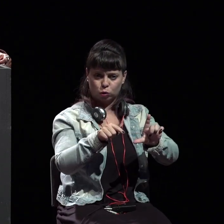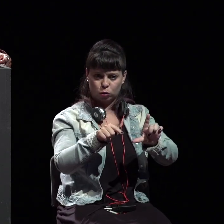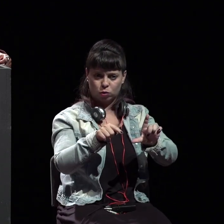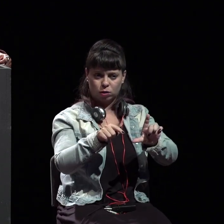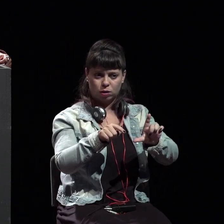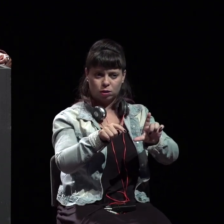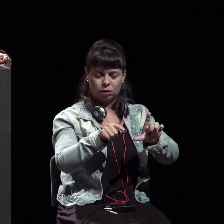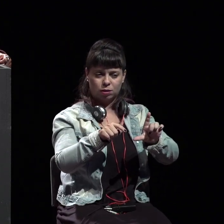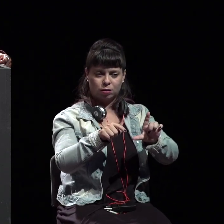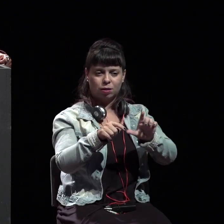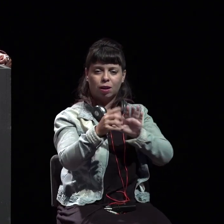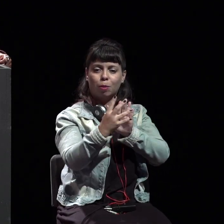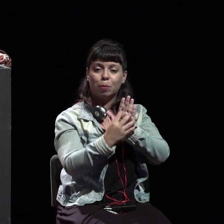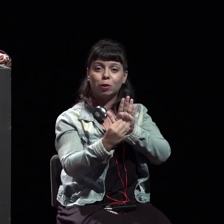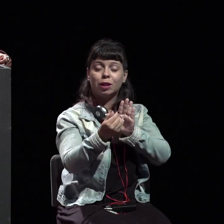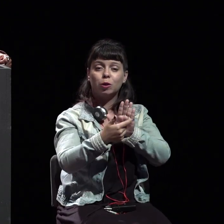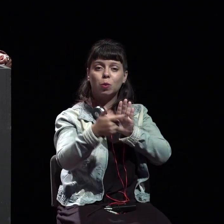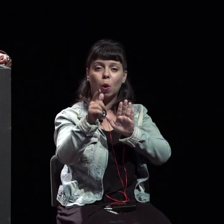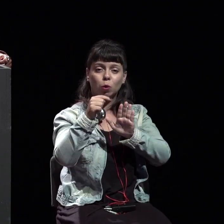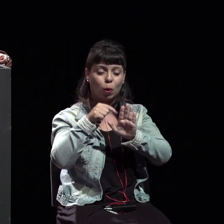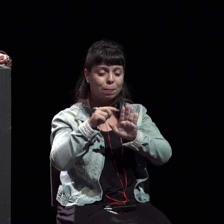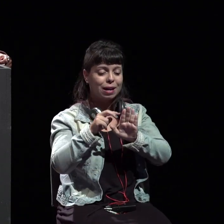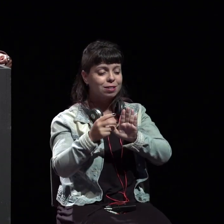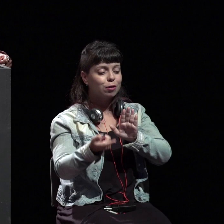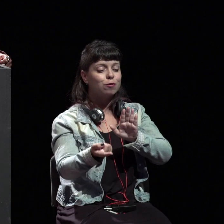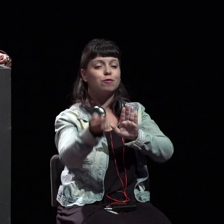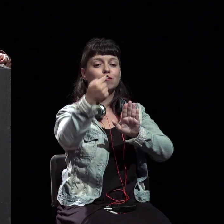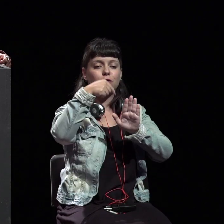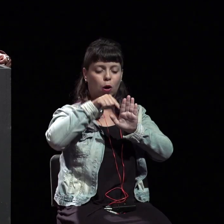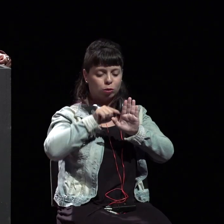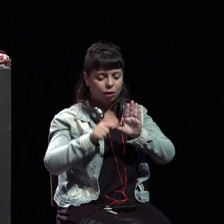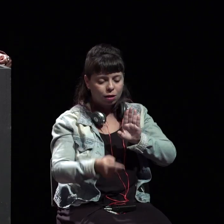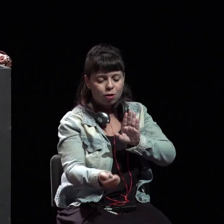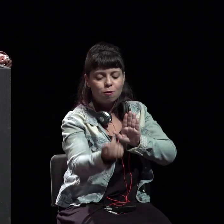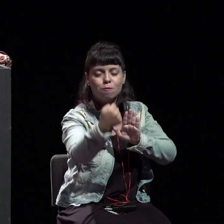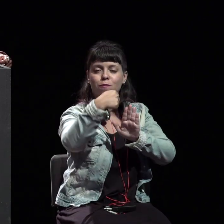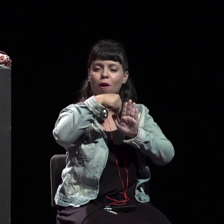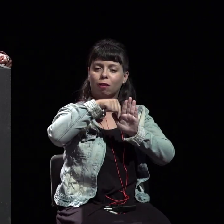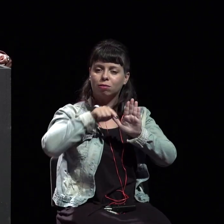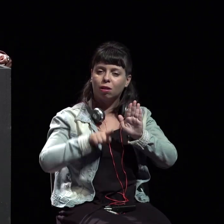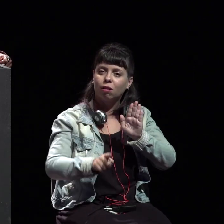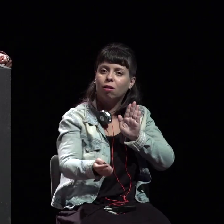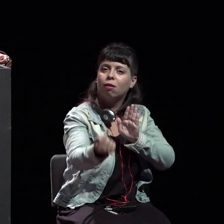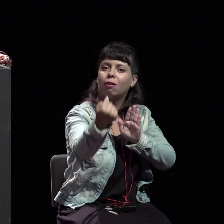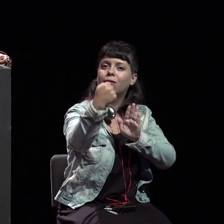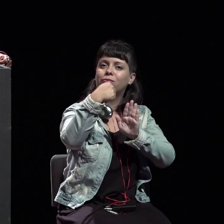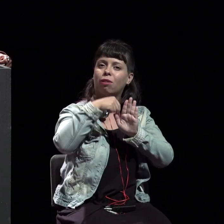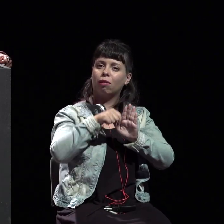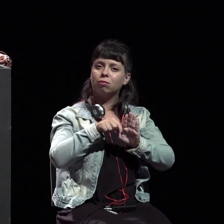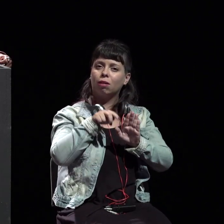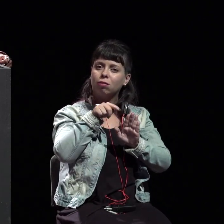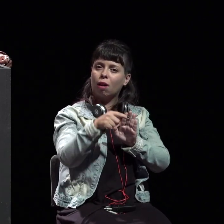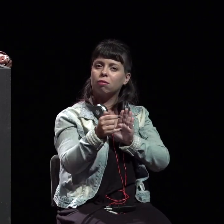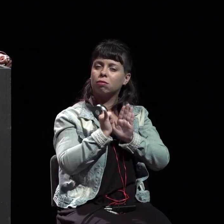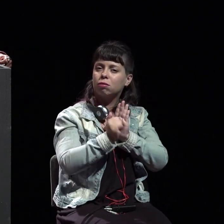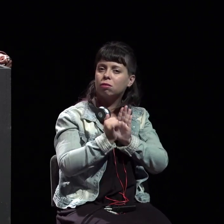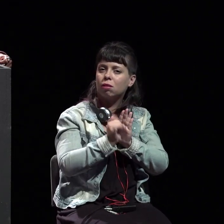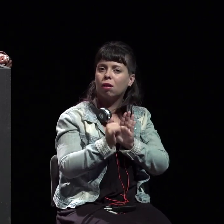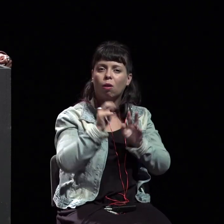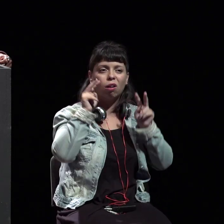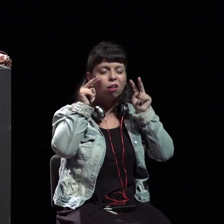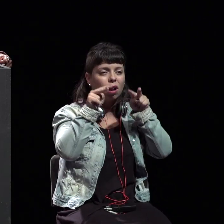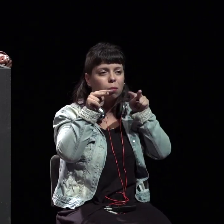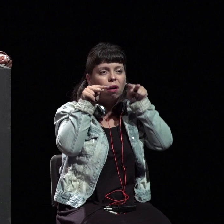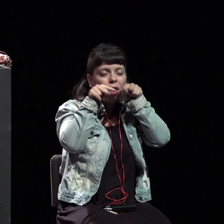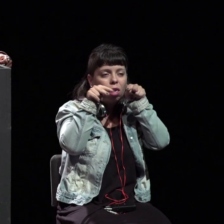a retroalimentação dessas matrizes discursivas, desse olhar enrijecido, desse olhar carcomido,